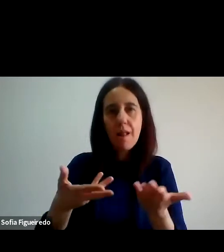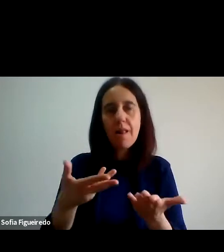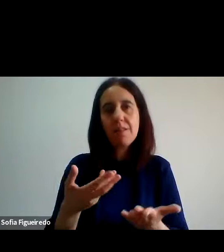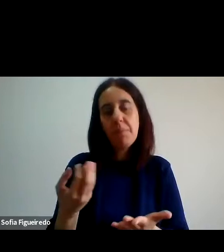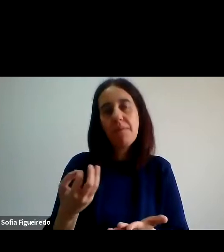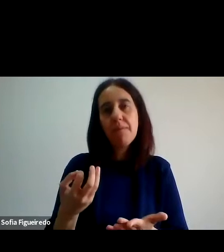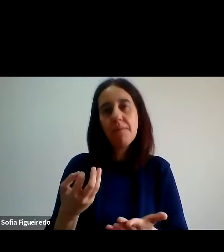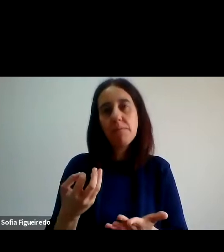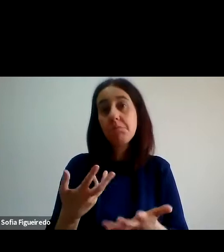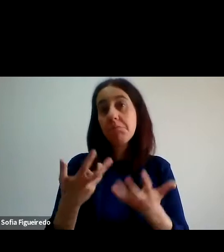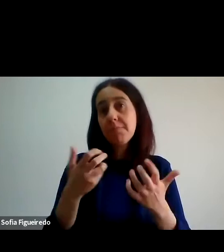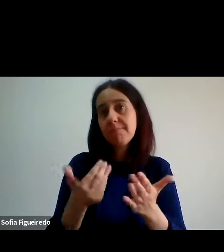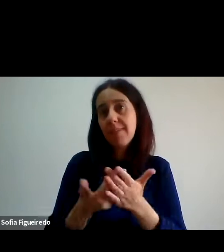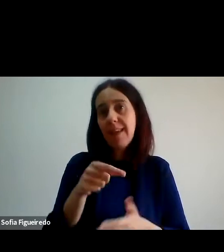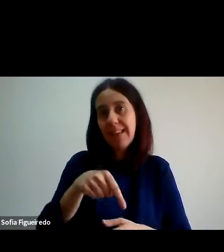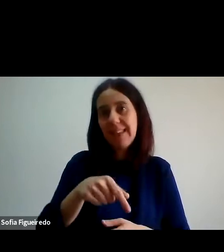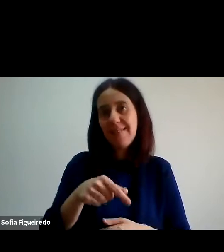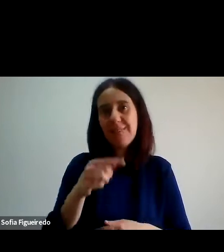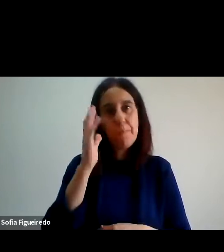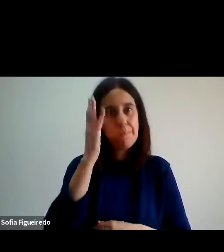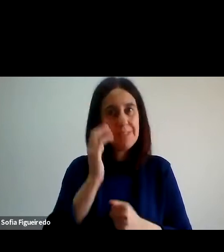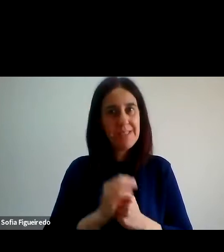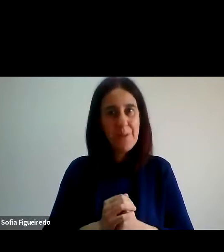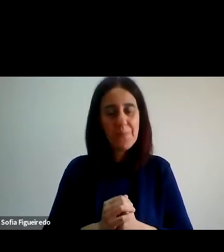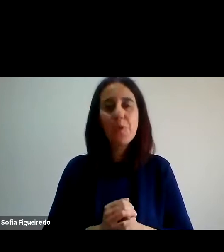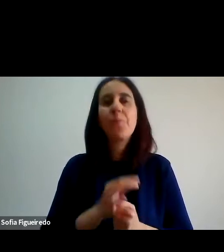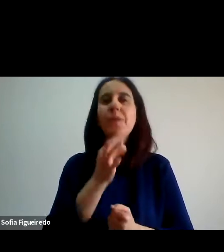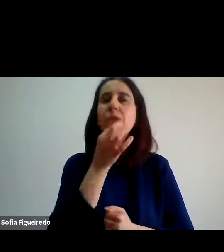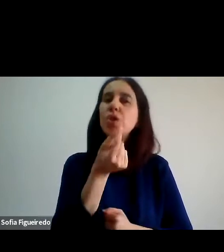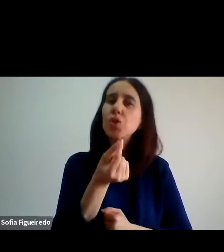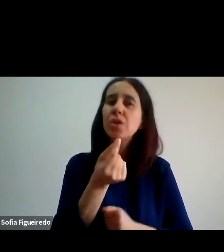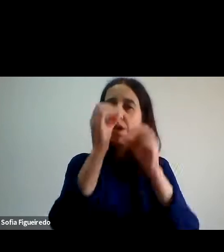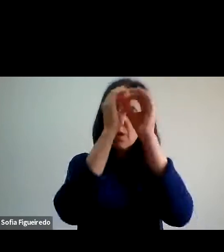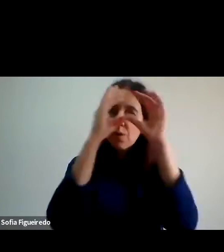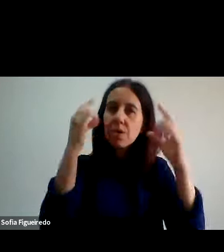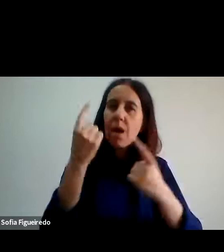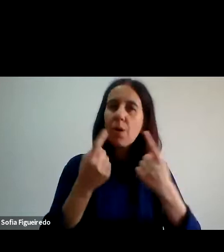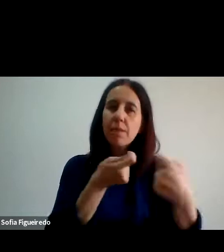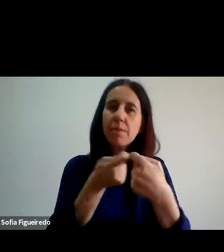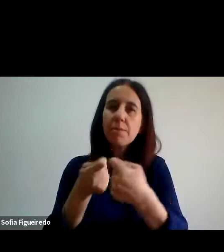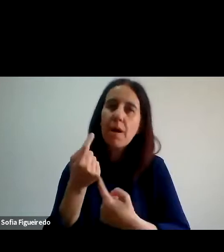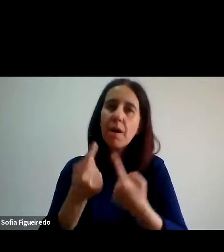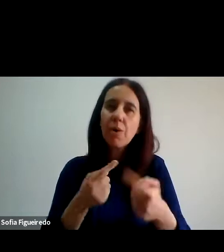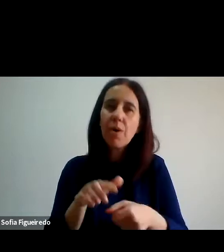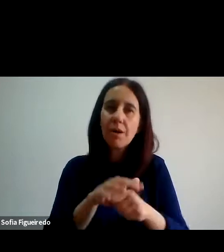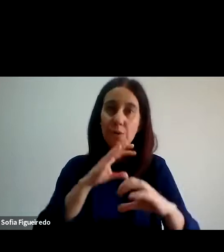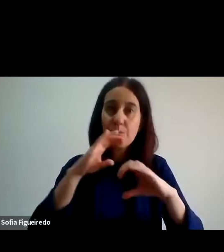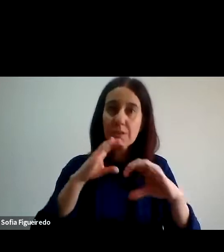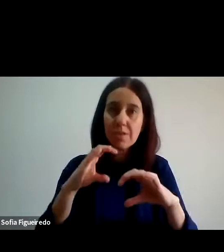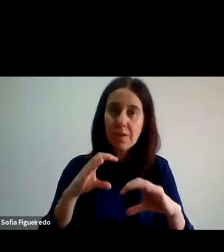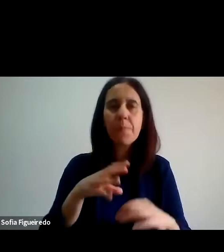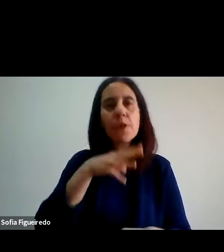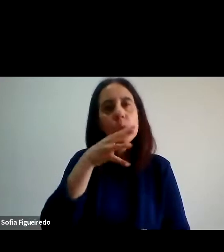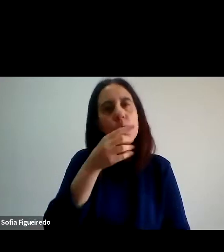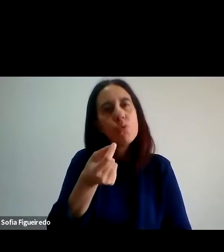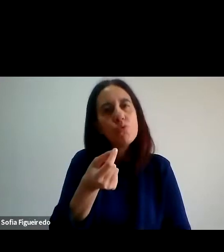quer proporcionar aqui nesta sessão. Portanto, falar um bocadinho de alguns conceitos, algumas tipologias na área da comunicação, explicar um bocadinho o